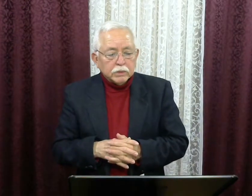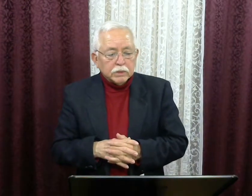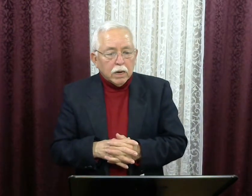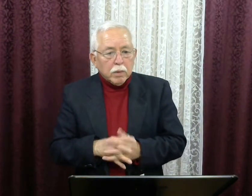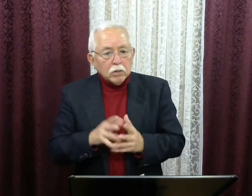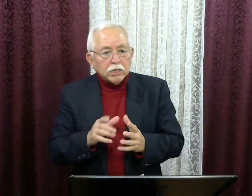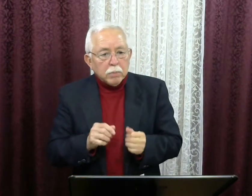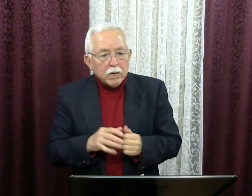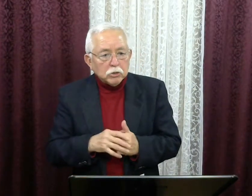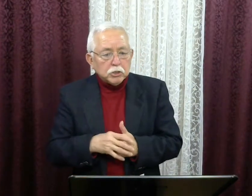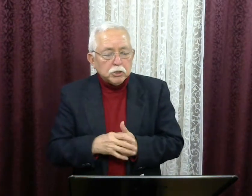Amados hermanos,